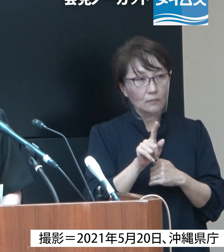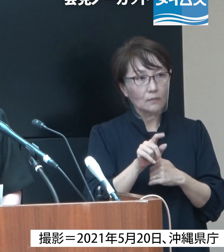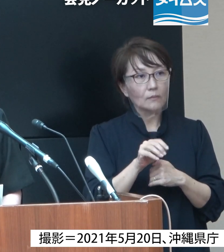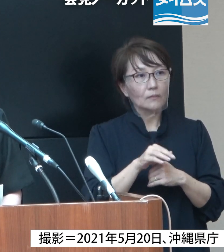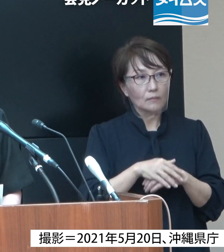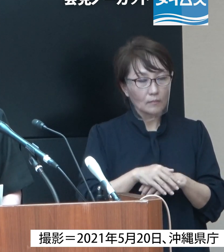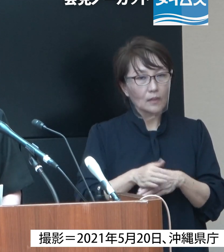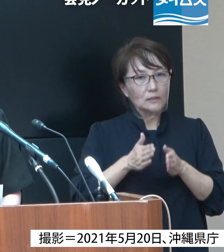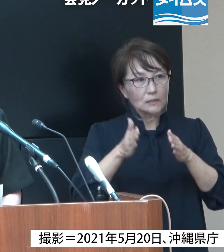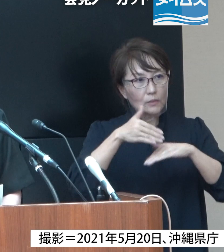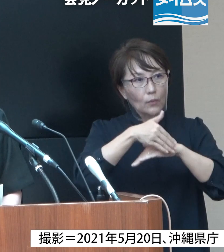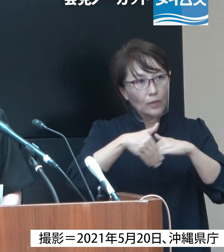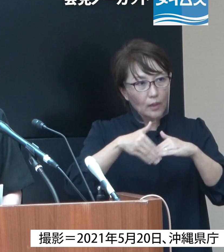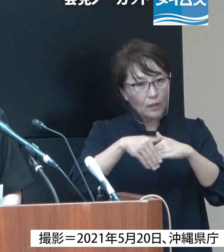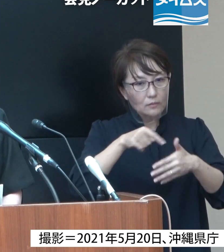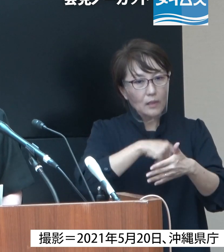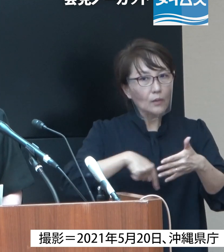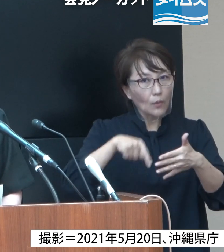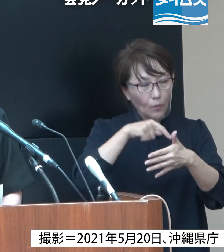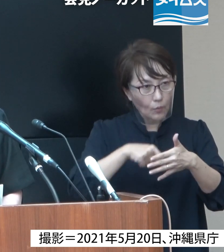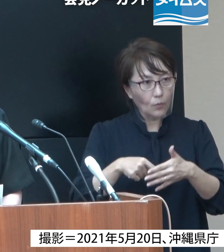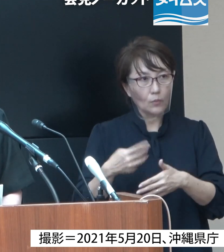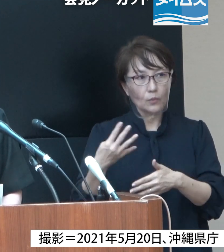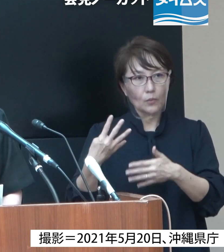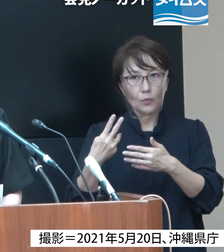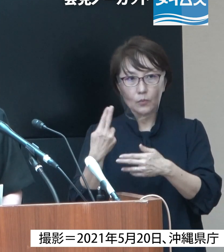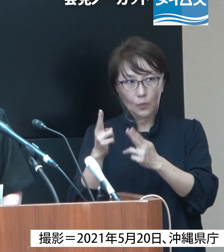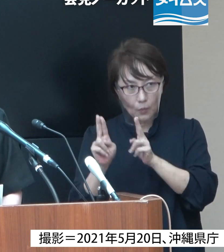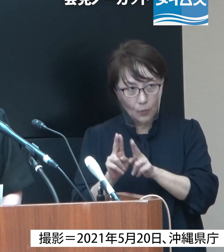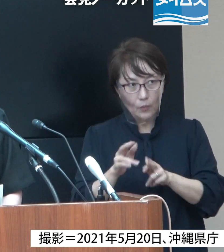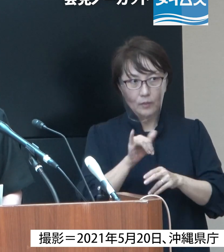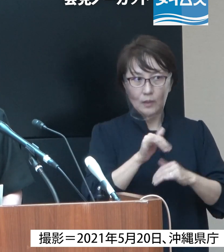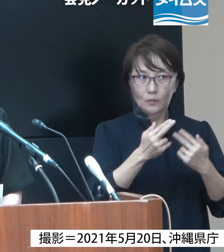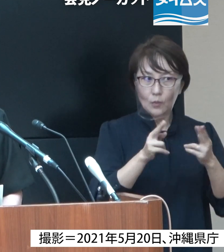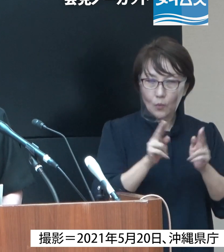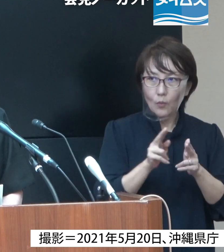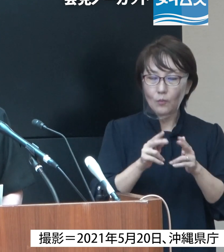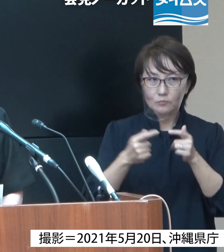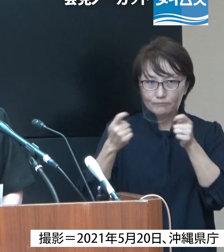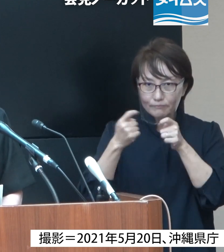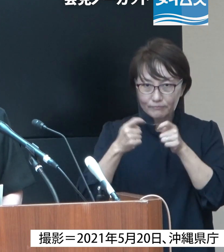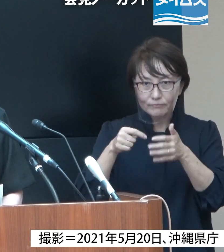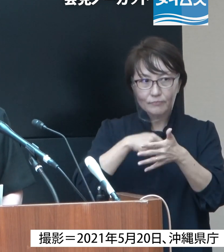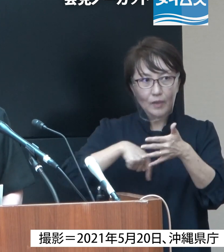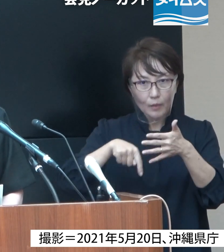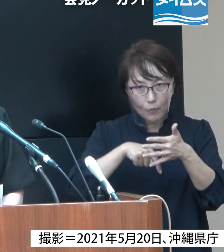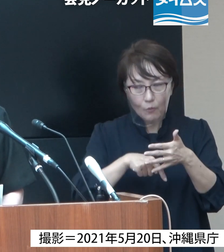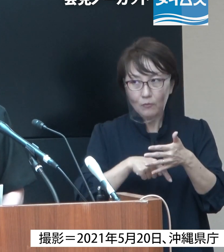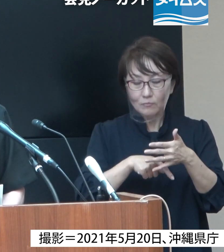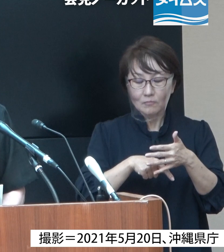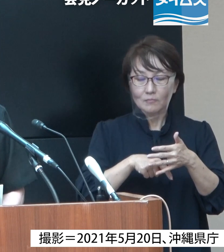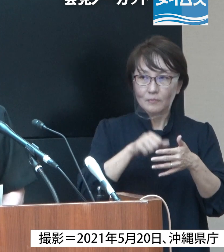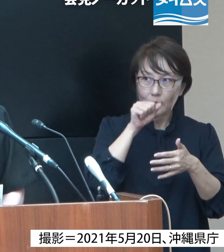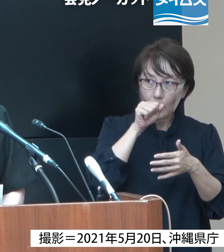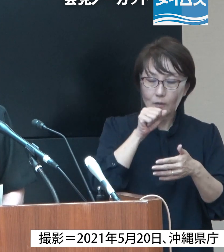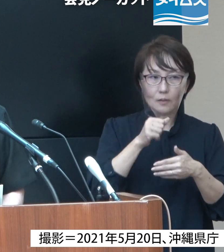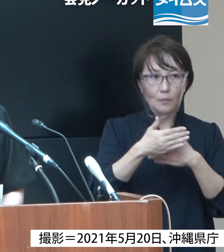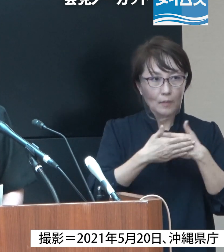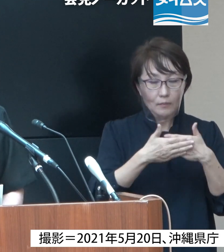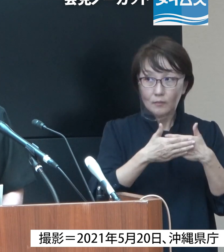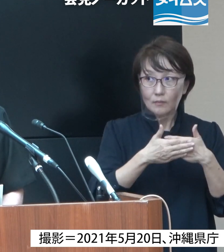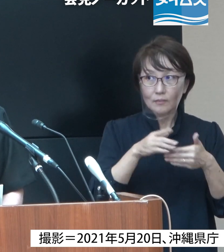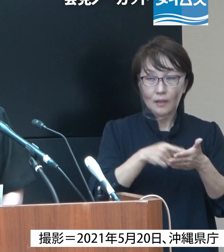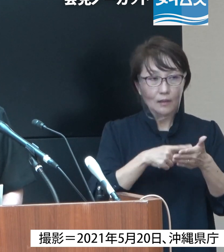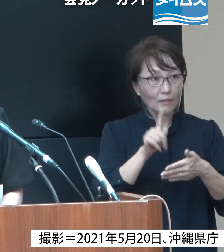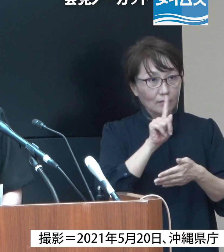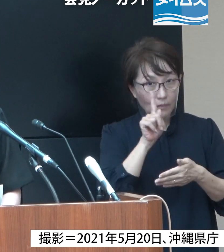政府関係者、与党関係者に当たって、まあ、手応えですとか収穫ですとか、あるいは足りなかった部分などあればお願いいたします。 あの自民